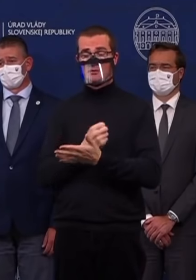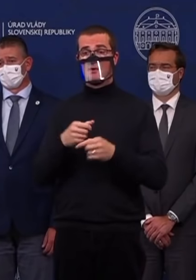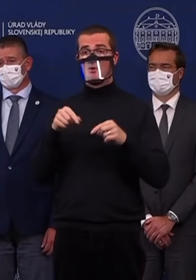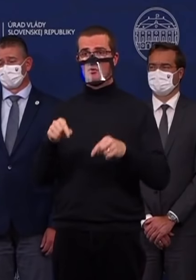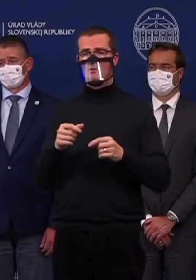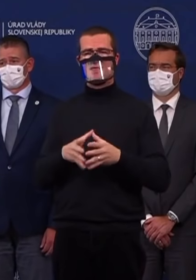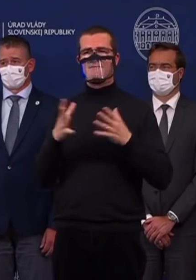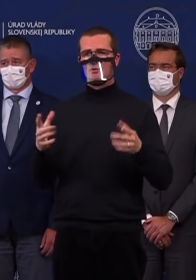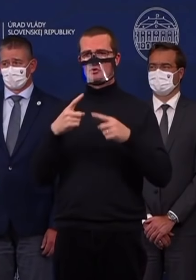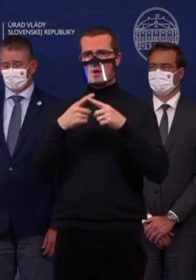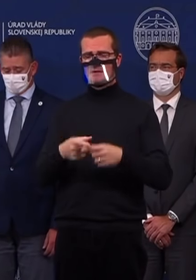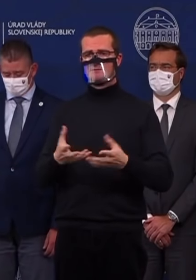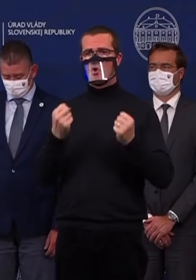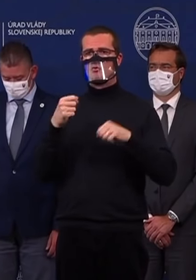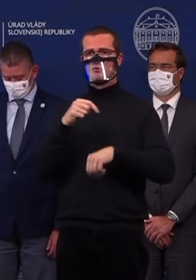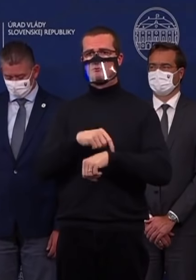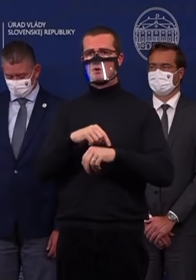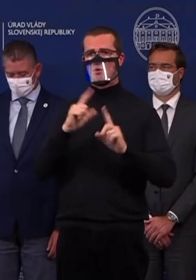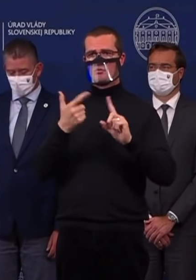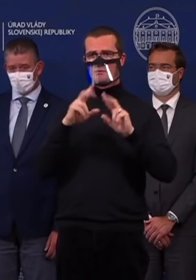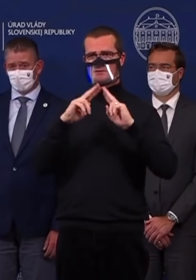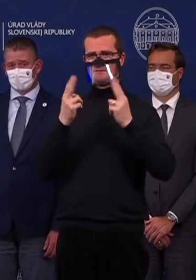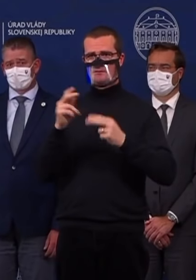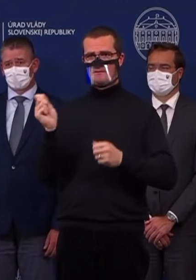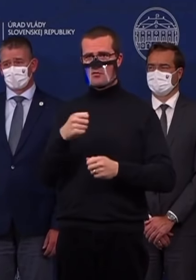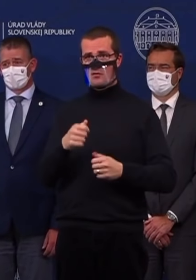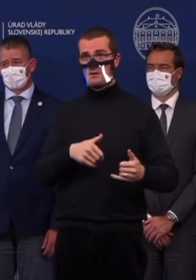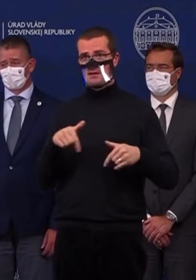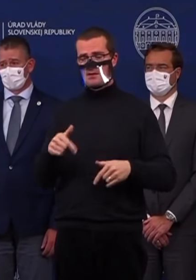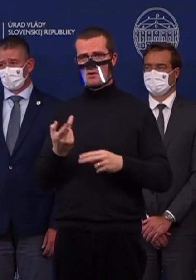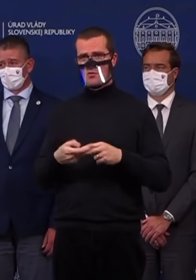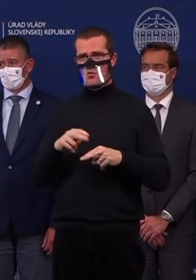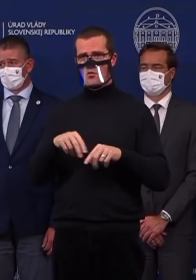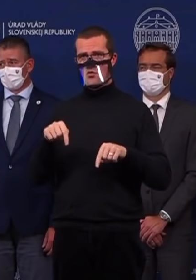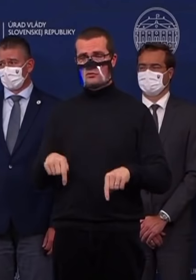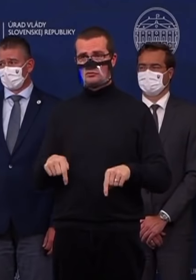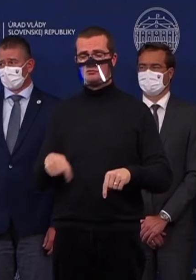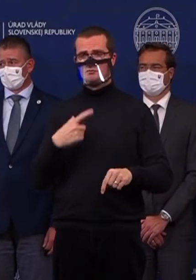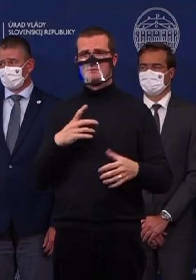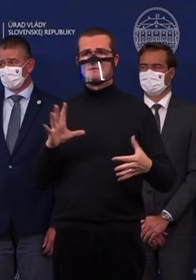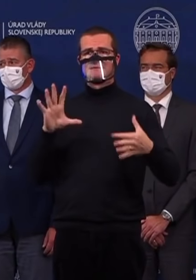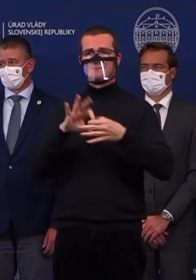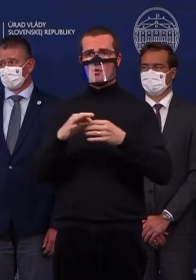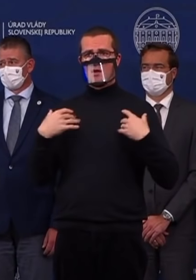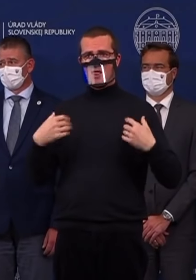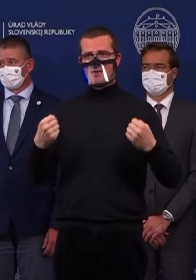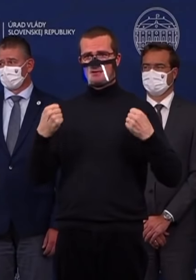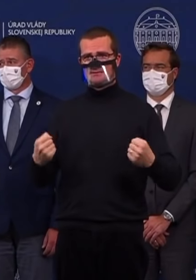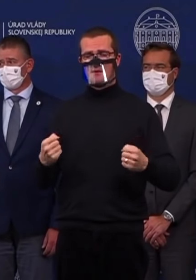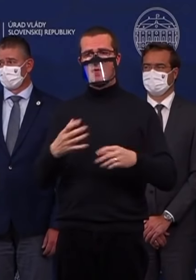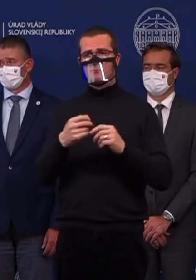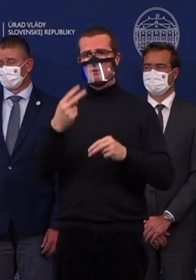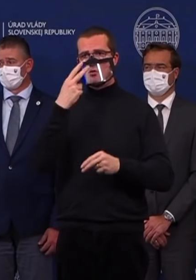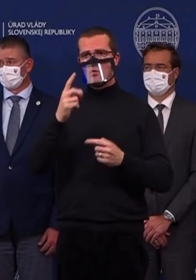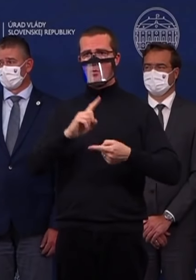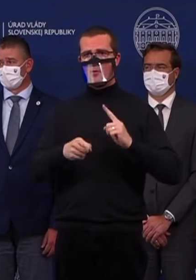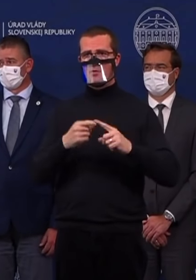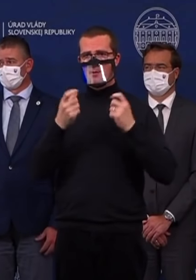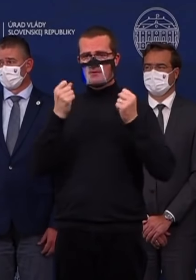je najväčšia kríza od čias druhej svetovej vojny. Je čas, aby sme spojili sily bez ohľadu na politické